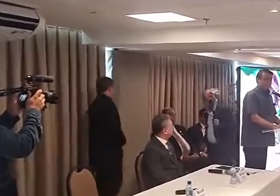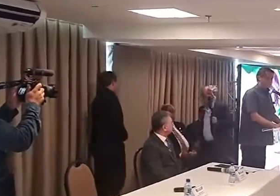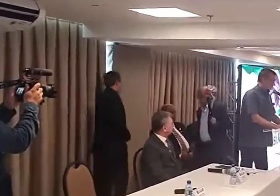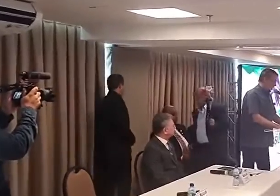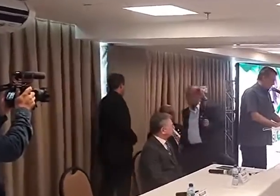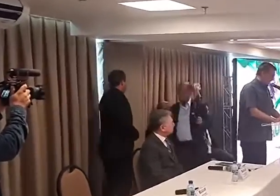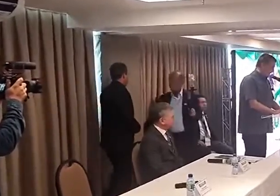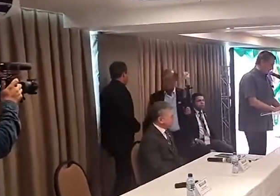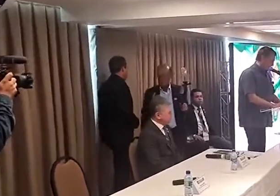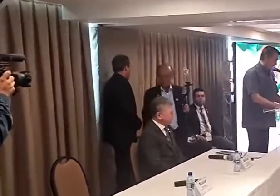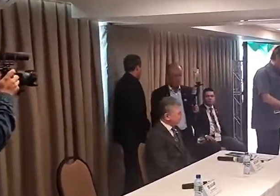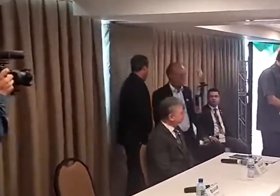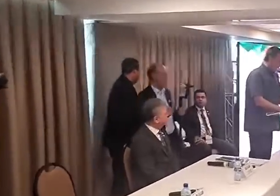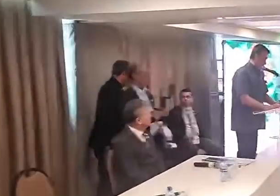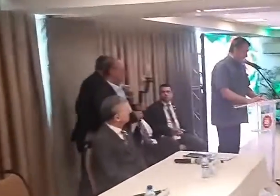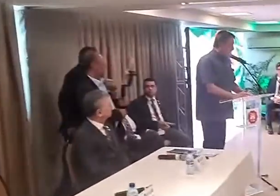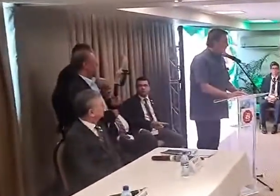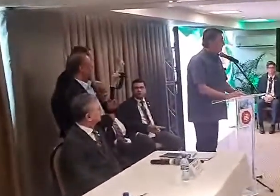2018.